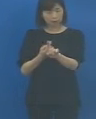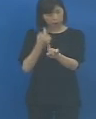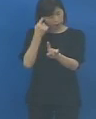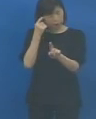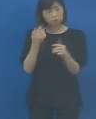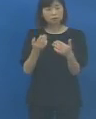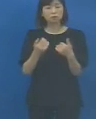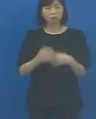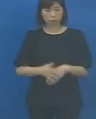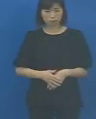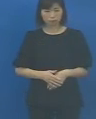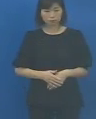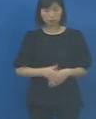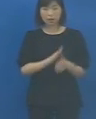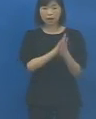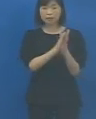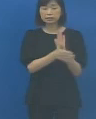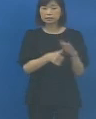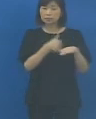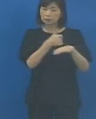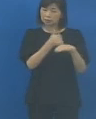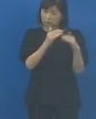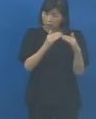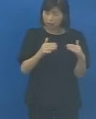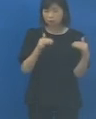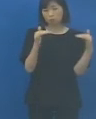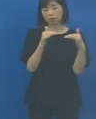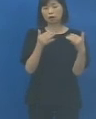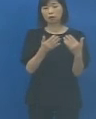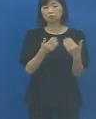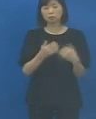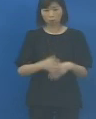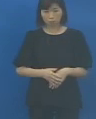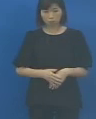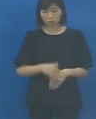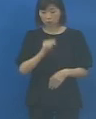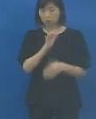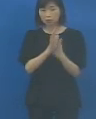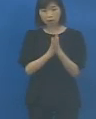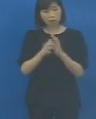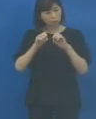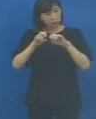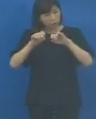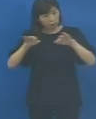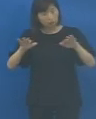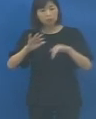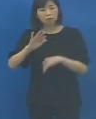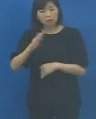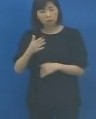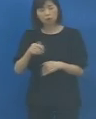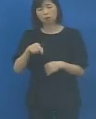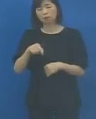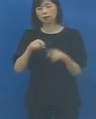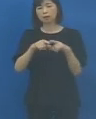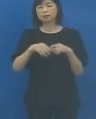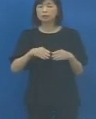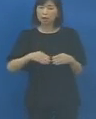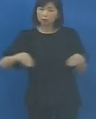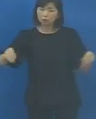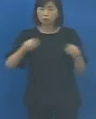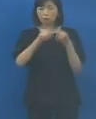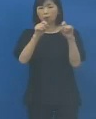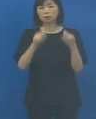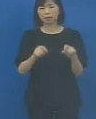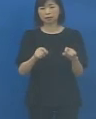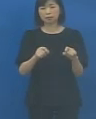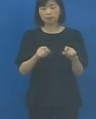あ、知事会でも議論する必要があるのではないか。本県としては呼びかけをしますけれども、全国の問題でありますので、知事会